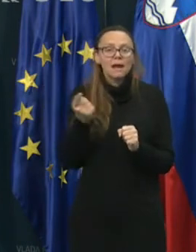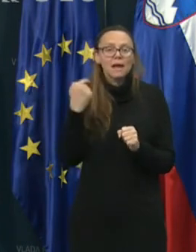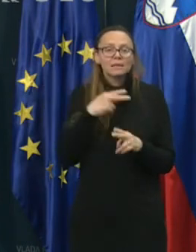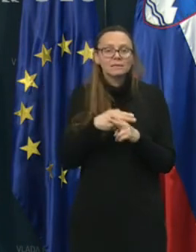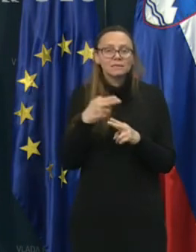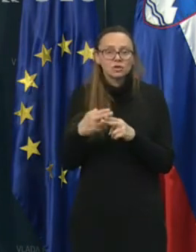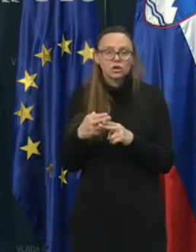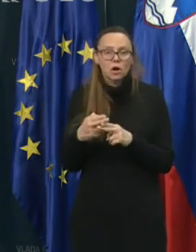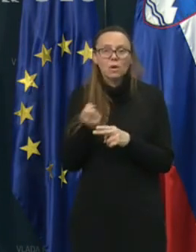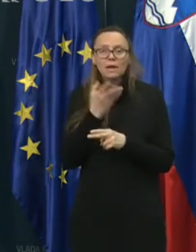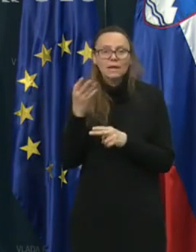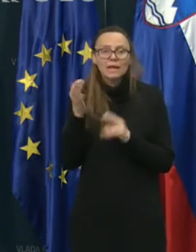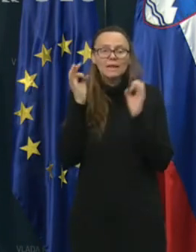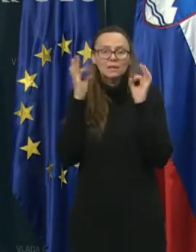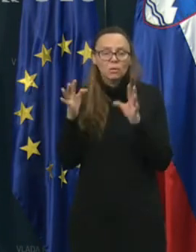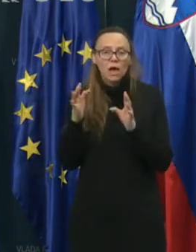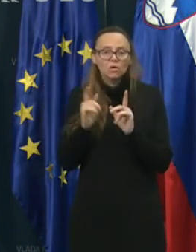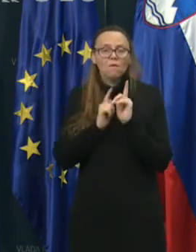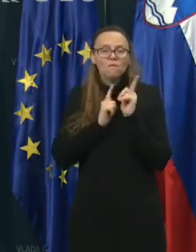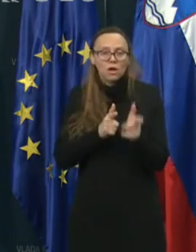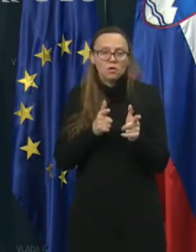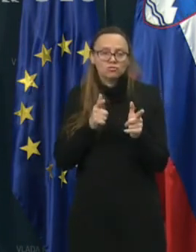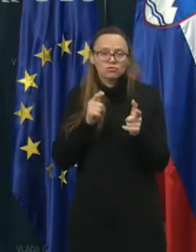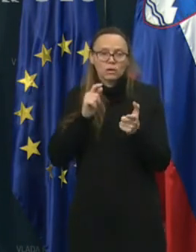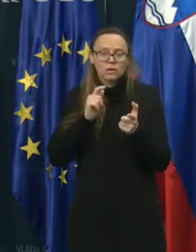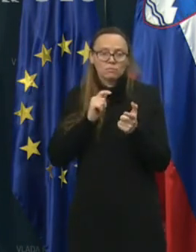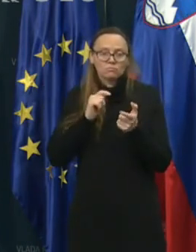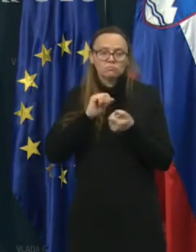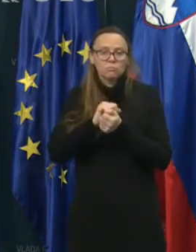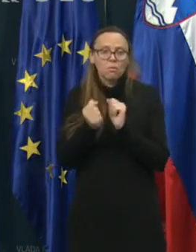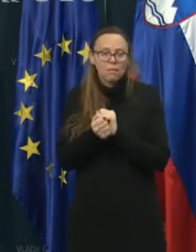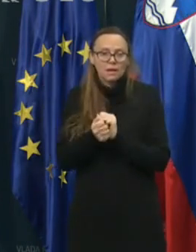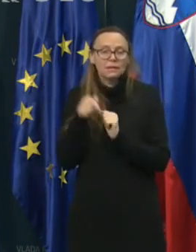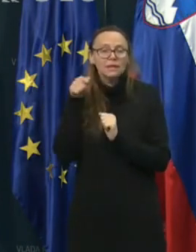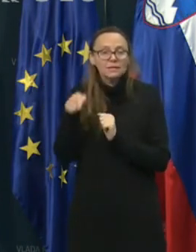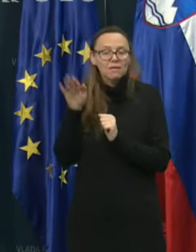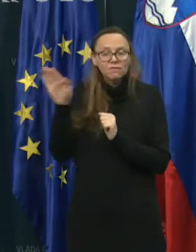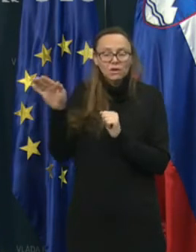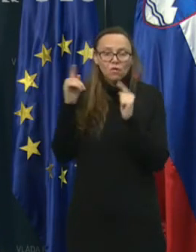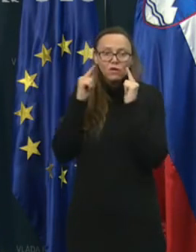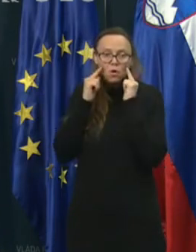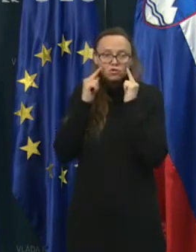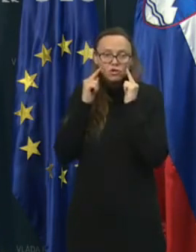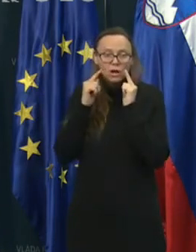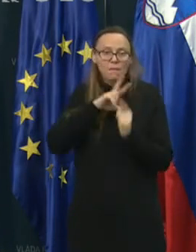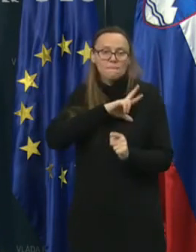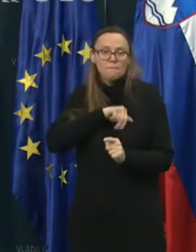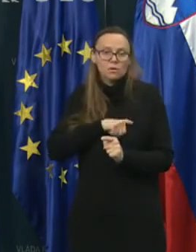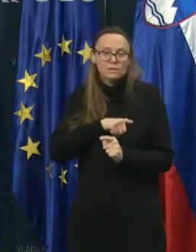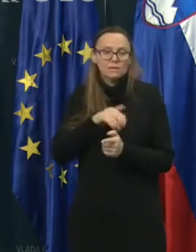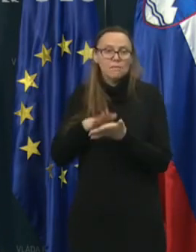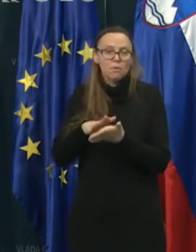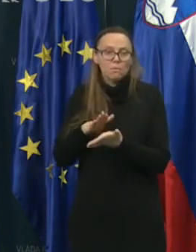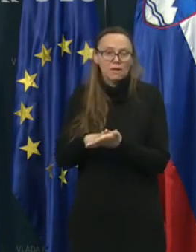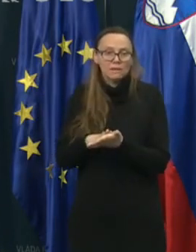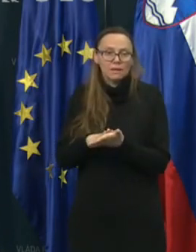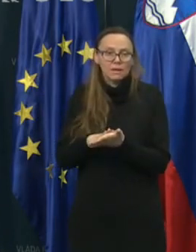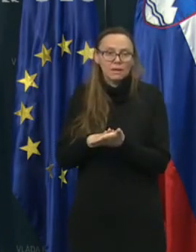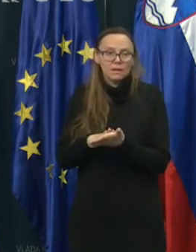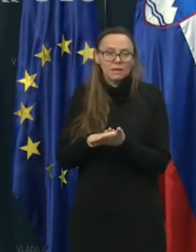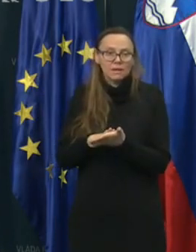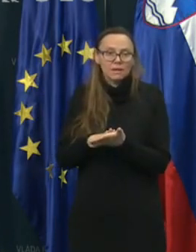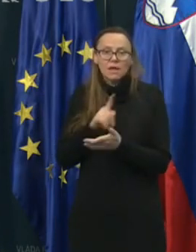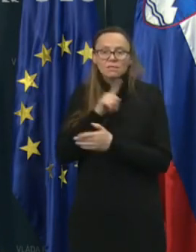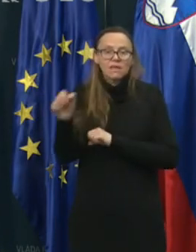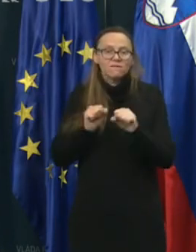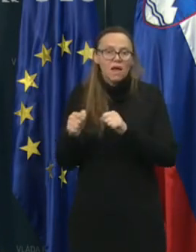držav, kjer divjajo vojaški spopadi. Tam v njihovih očeh policija pomeni neko